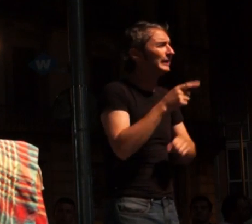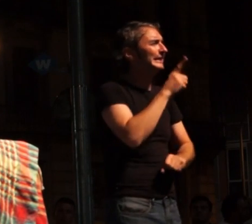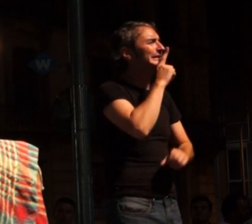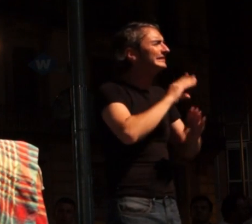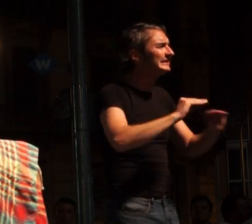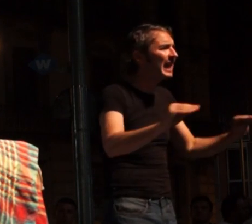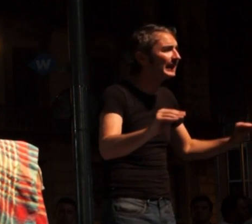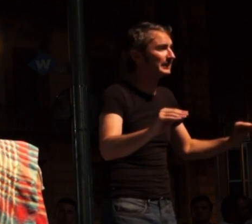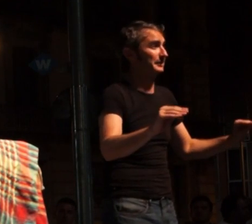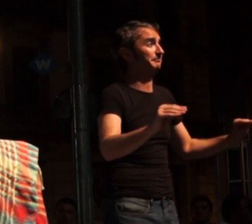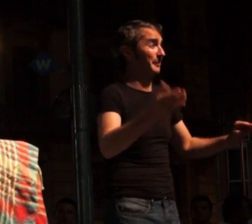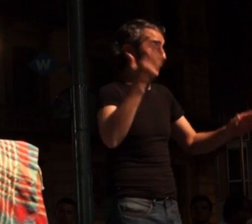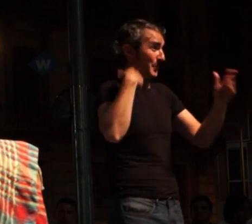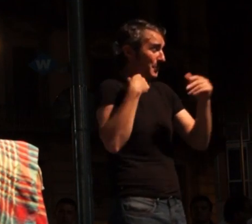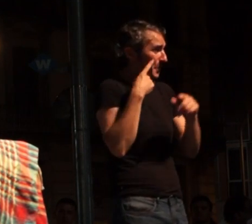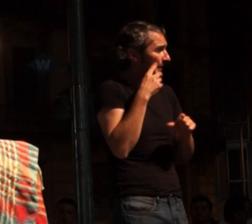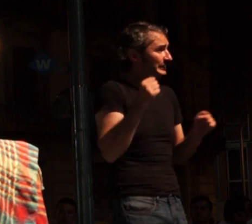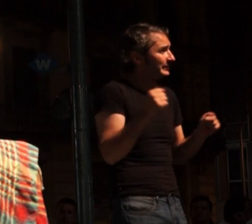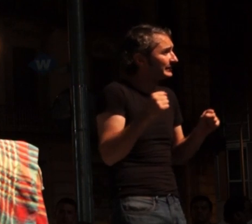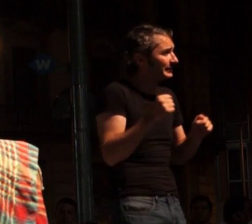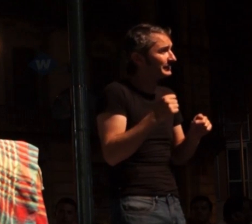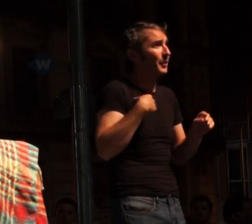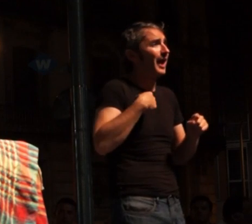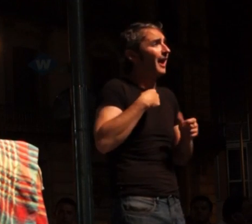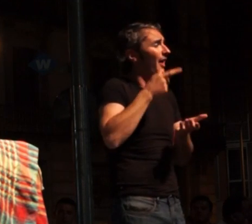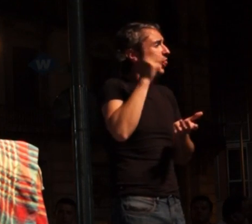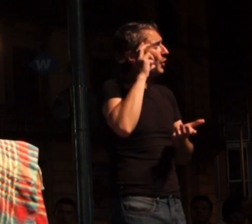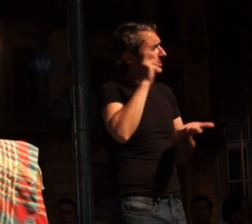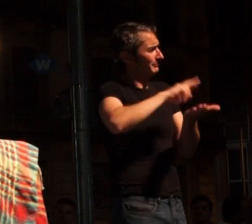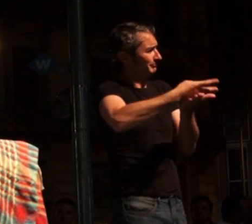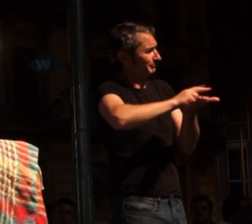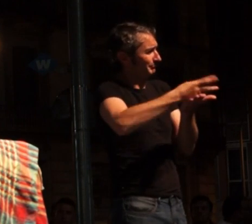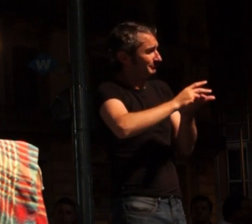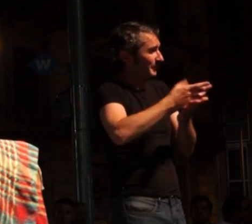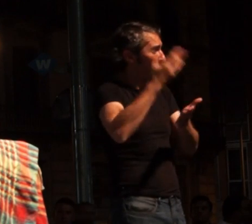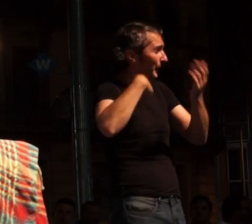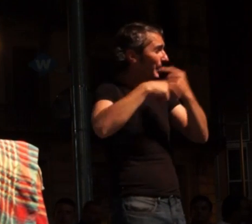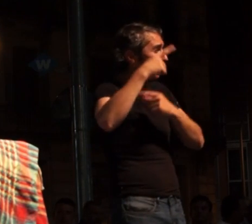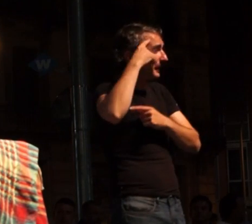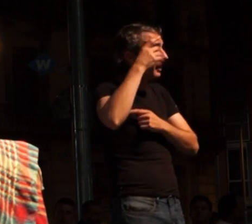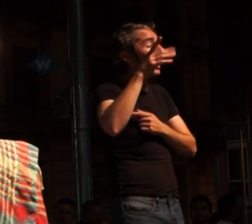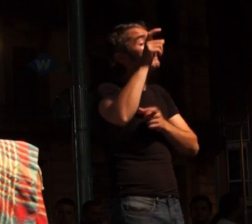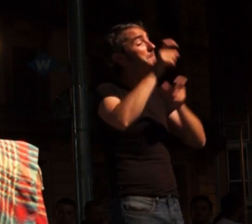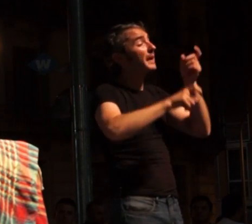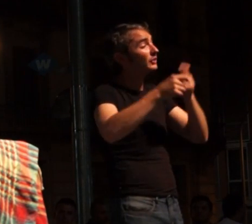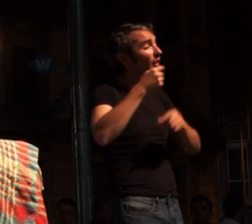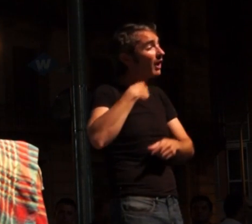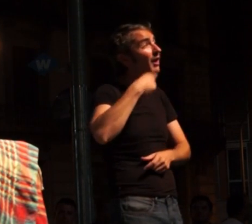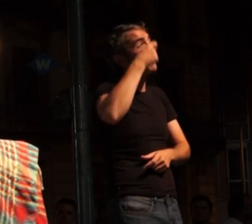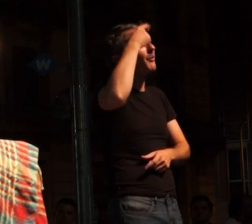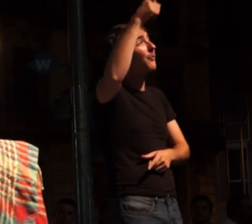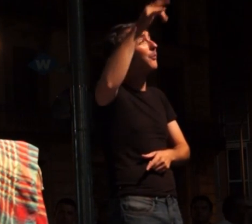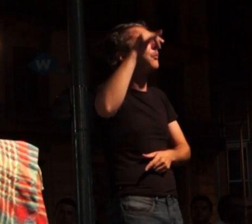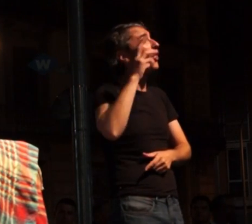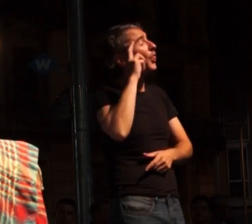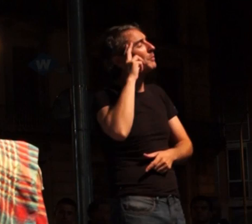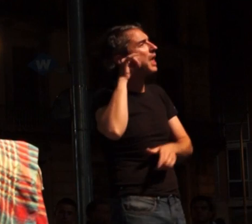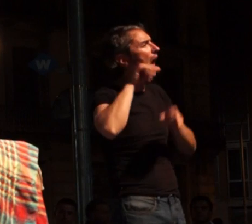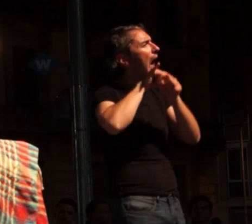silenci, tremolors, malsons. Algunes mai oblidaren els brugits dels